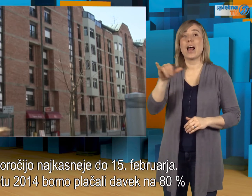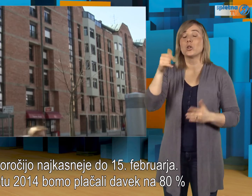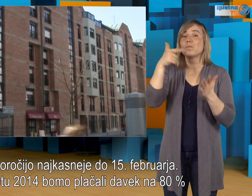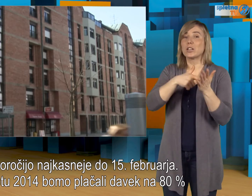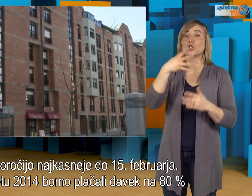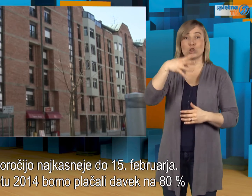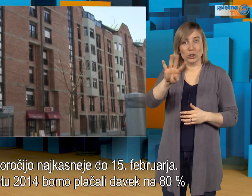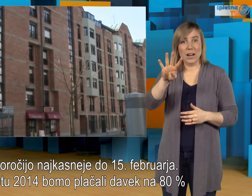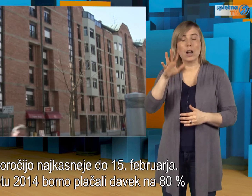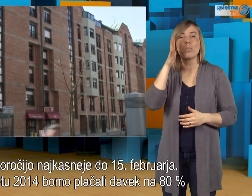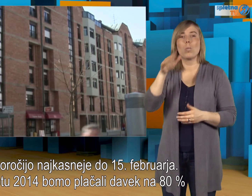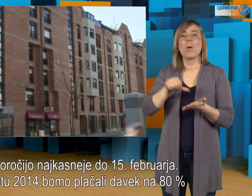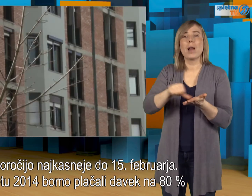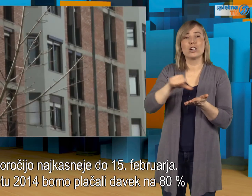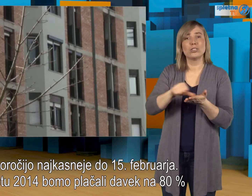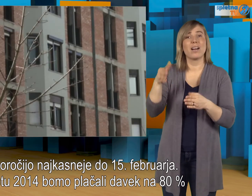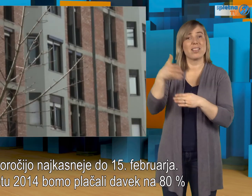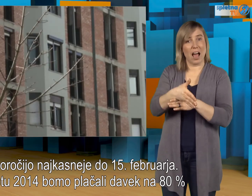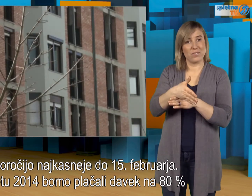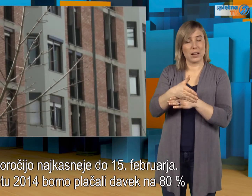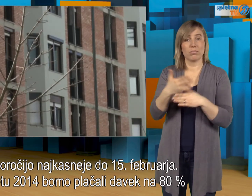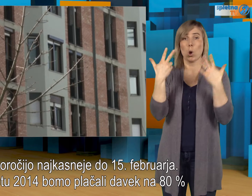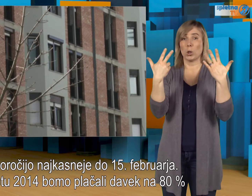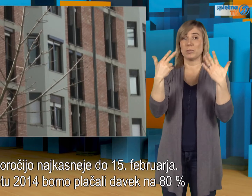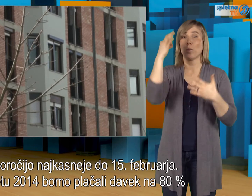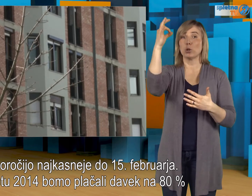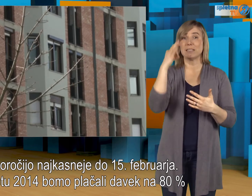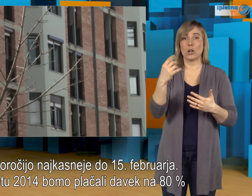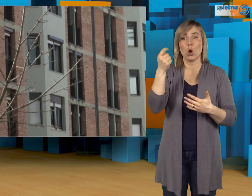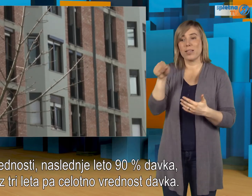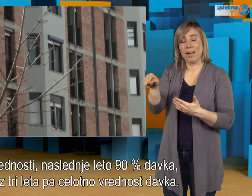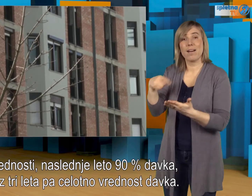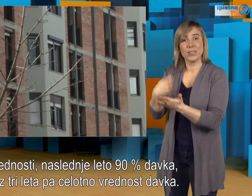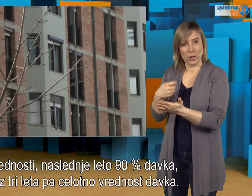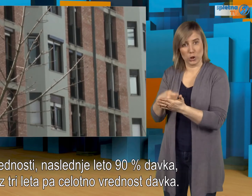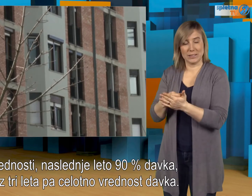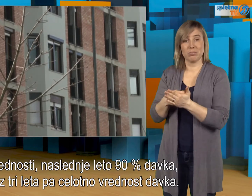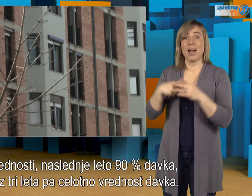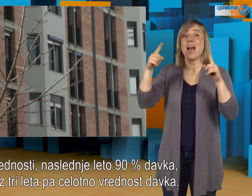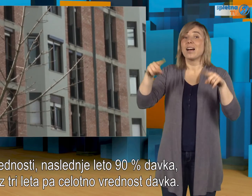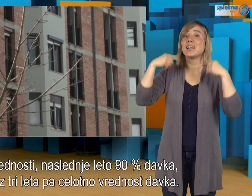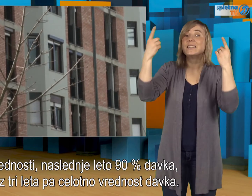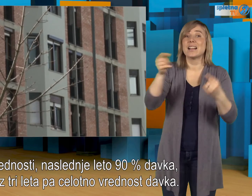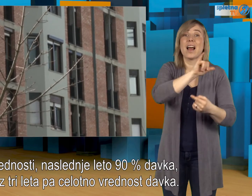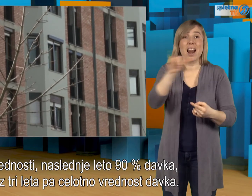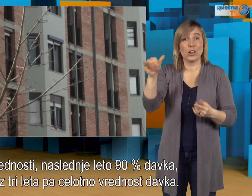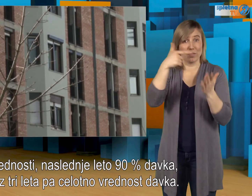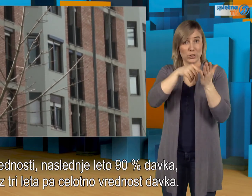letu 2014 bomo plačali davek v višini 80% vrednosti, naslednje leto